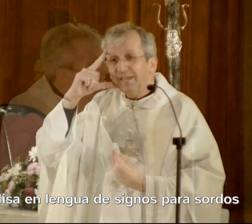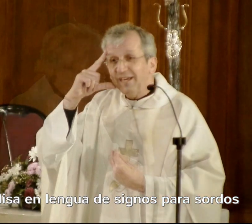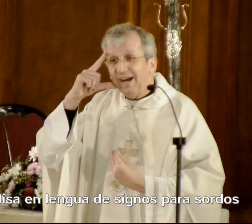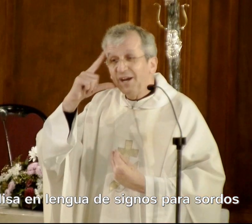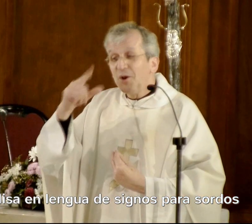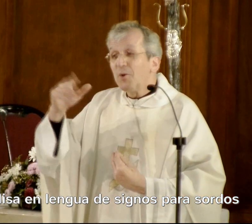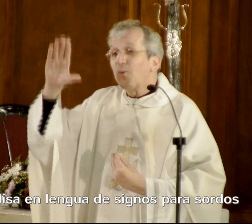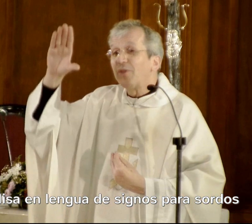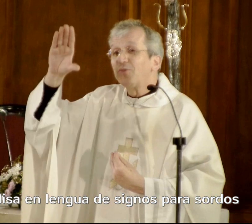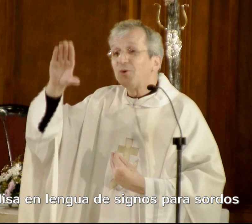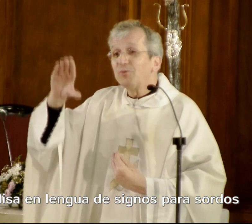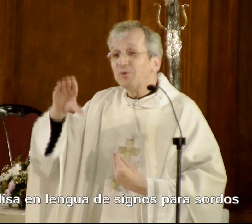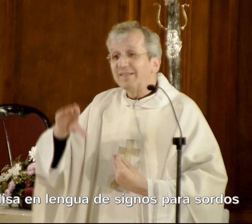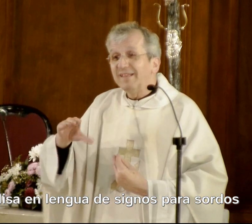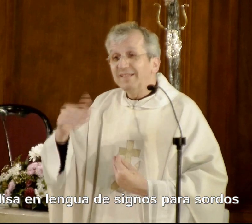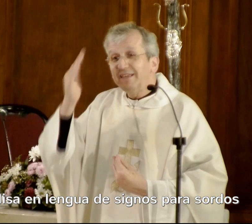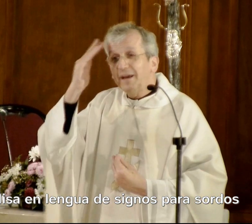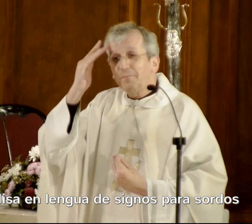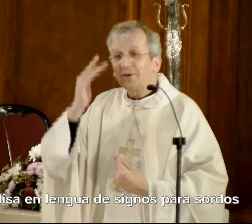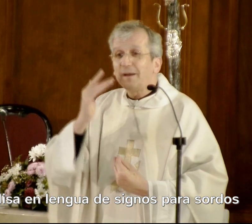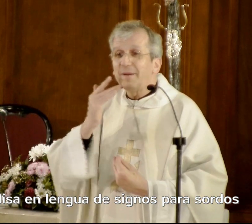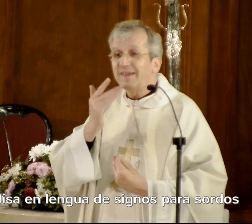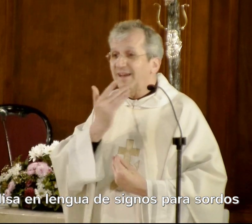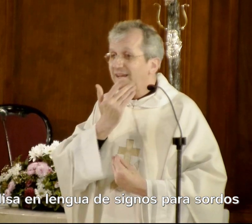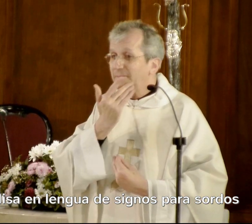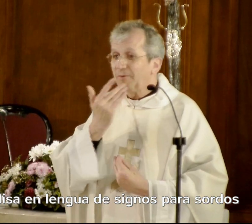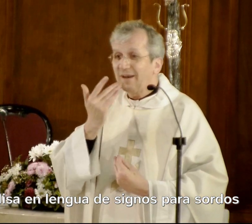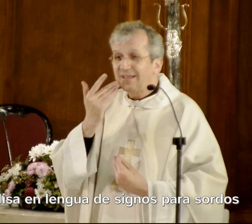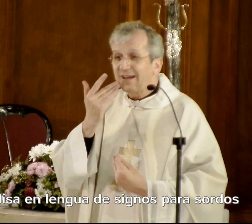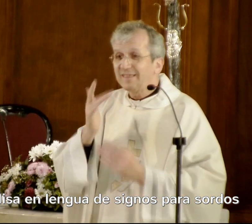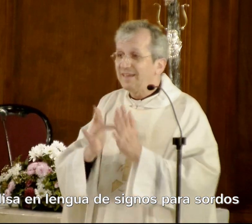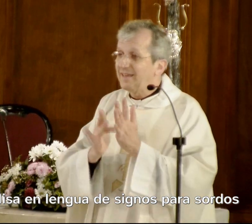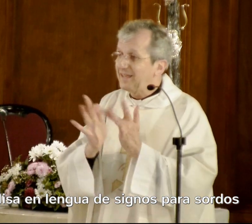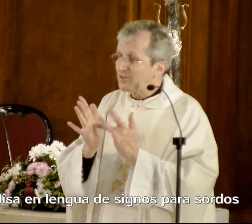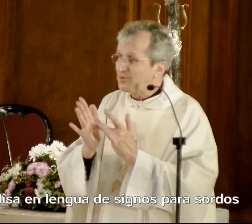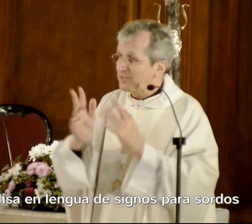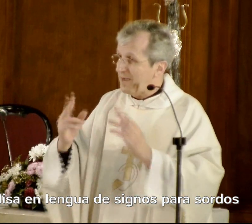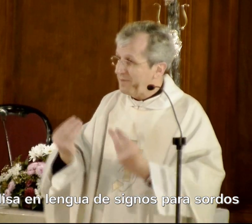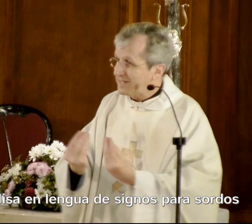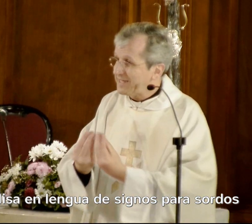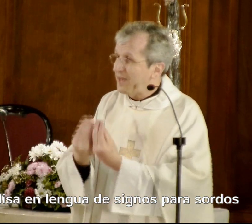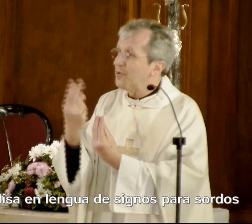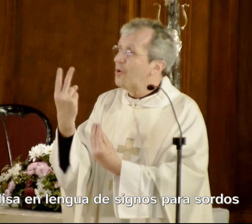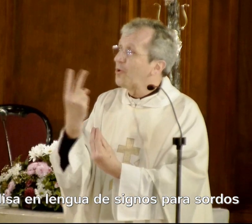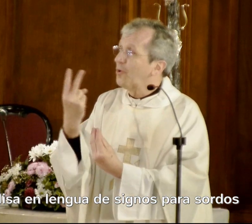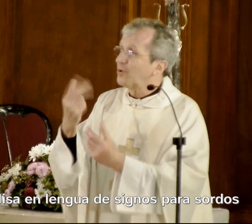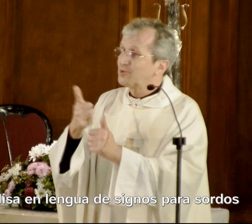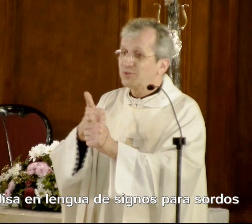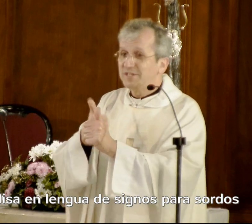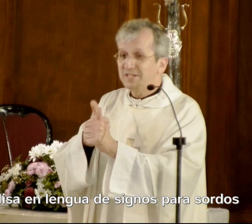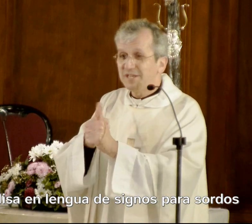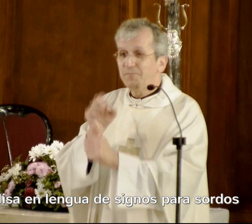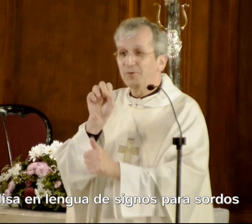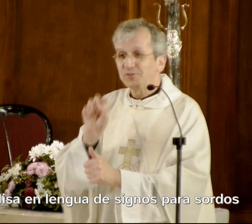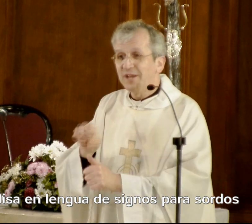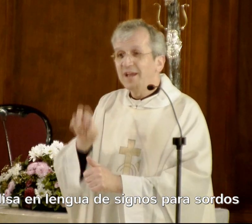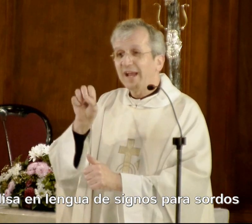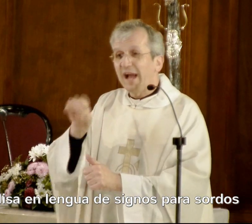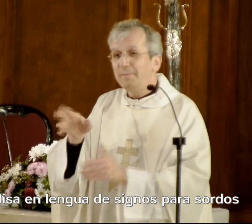día, cuando durante el día por la mañana y por la tarde Jesús había estado con los dos discípulos